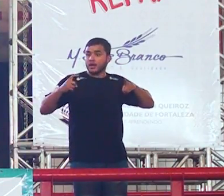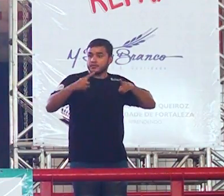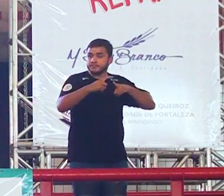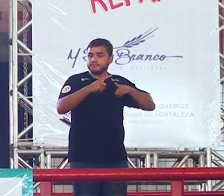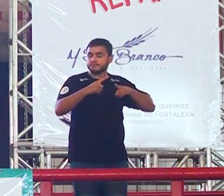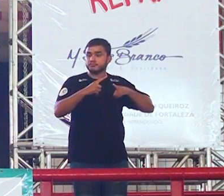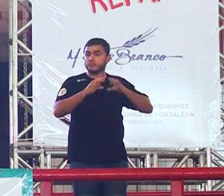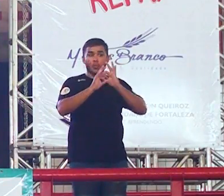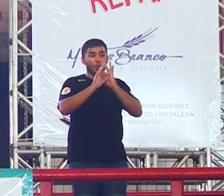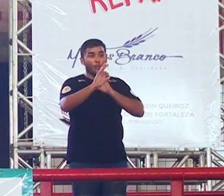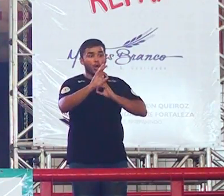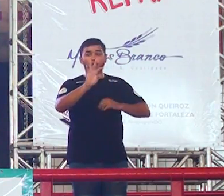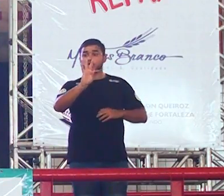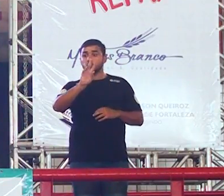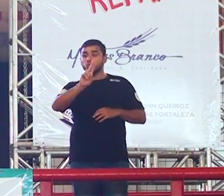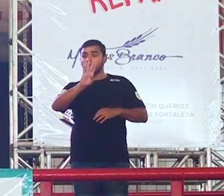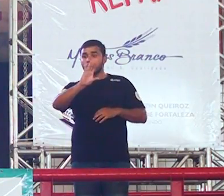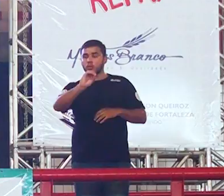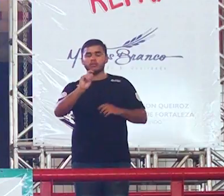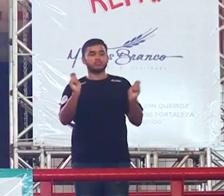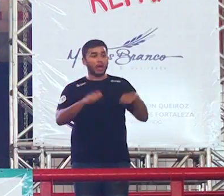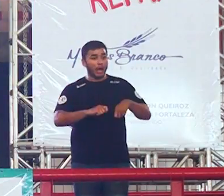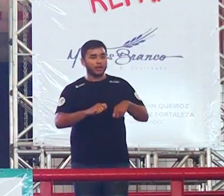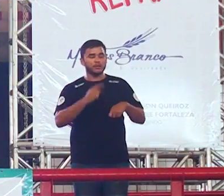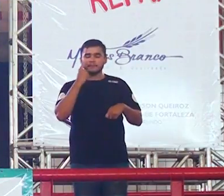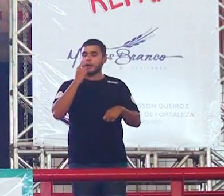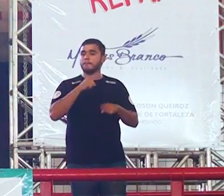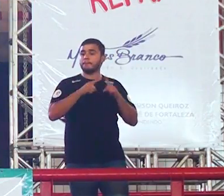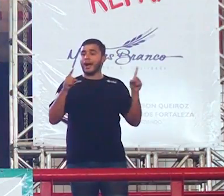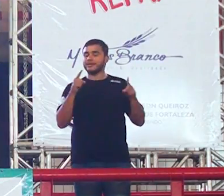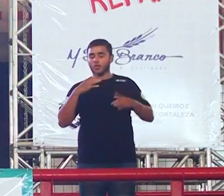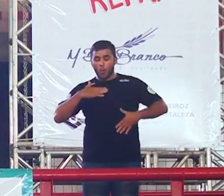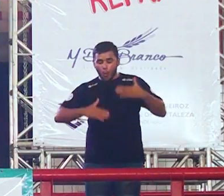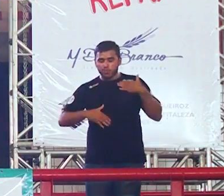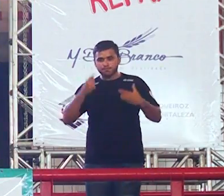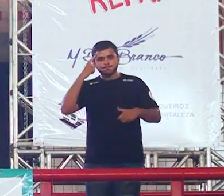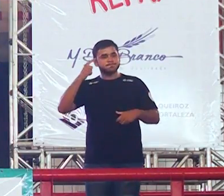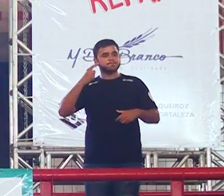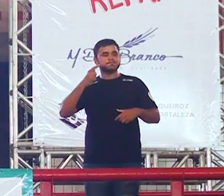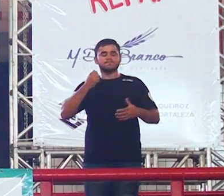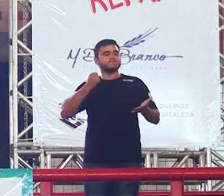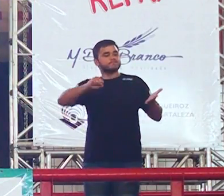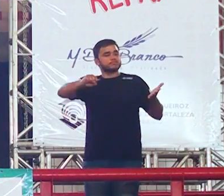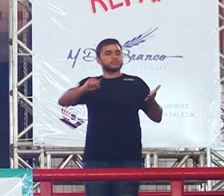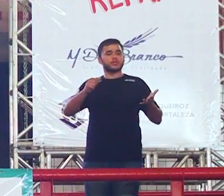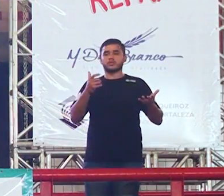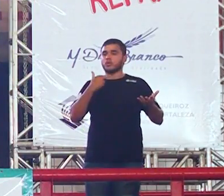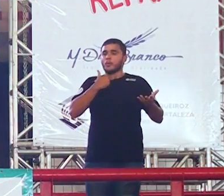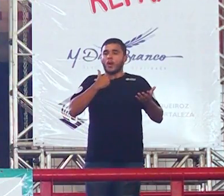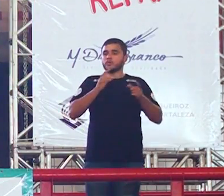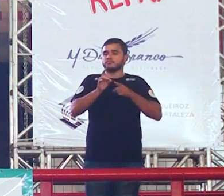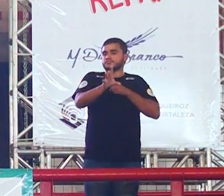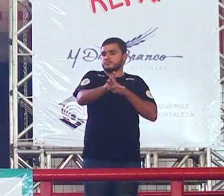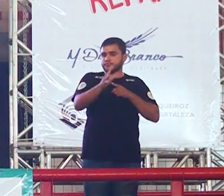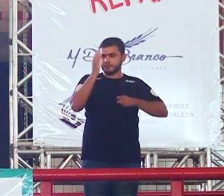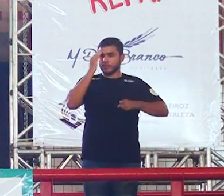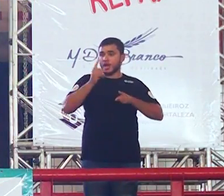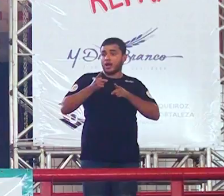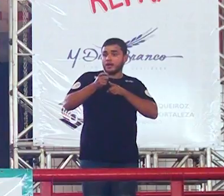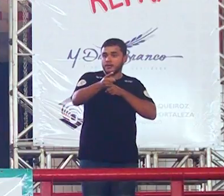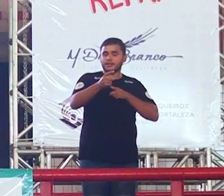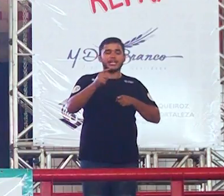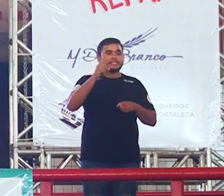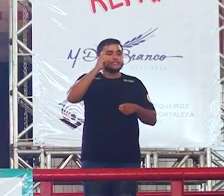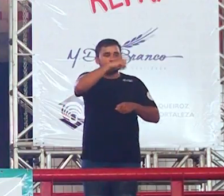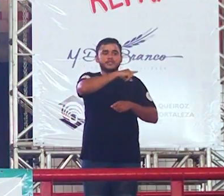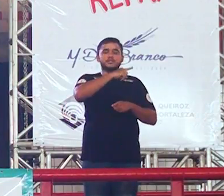deferente esteja ok, vai sofrer o quê? Um processo de neutralização e destruição dessas estruturas. É por isso que a reversão é muito